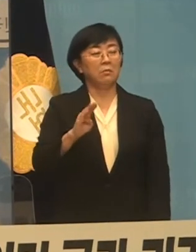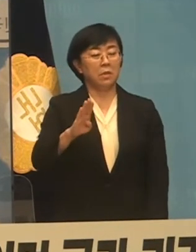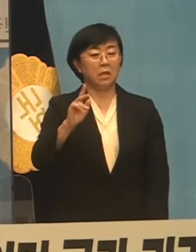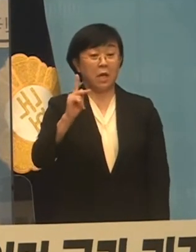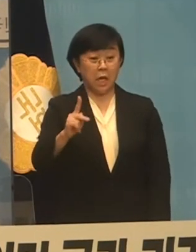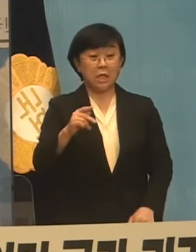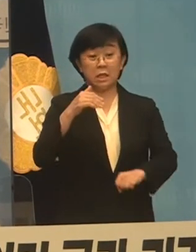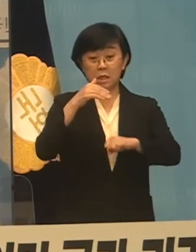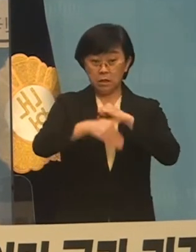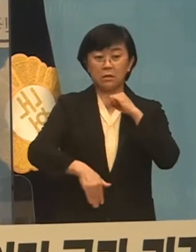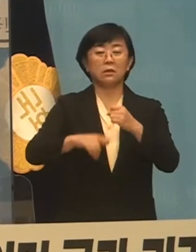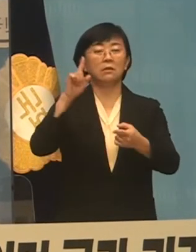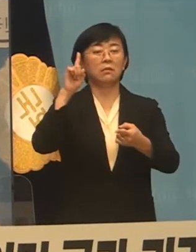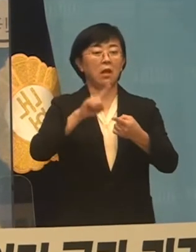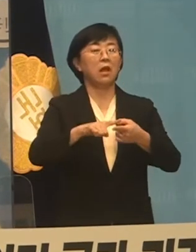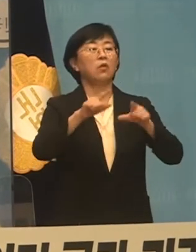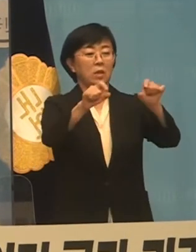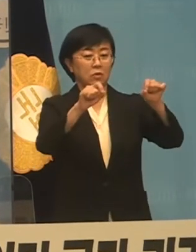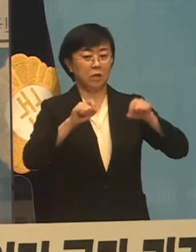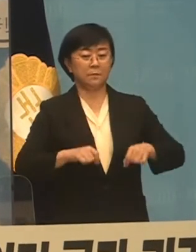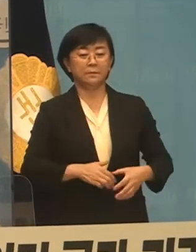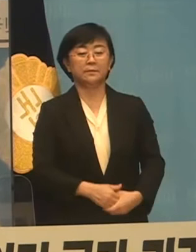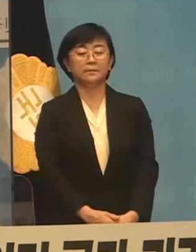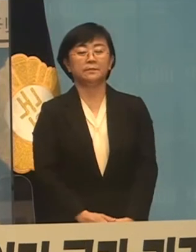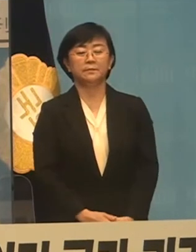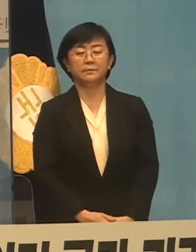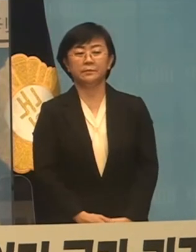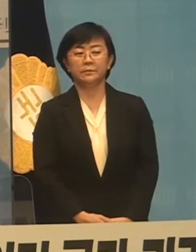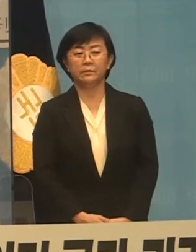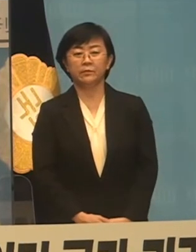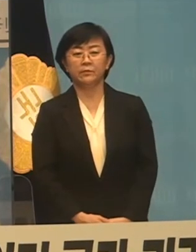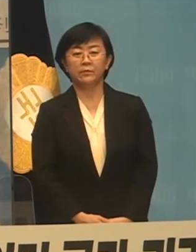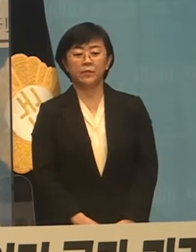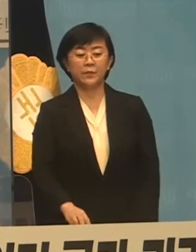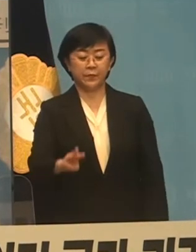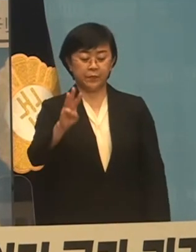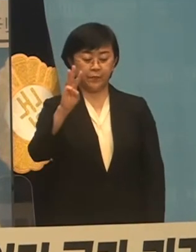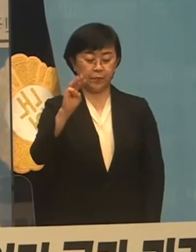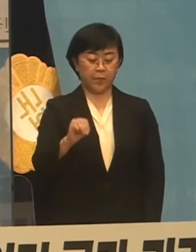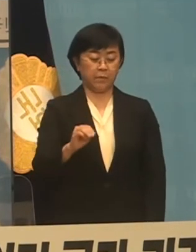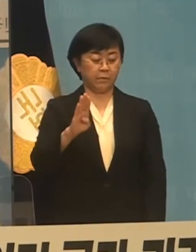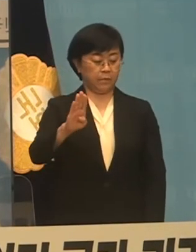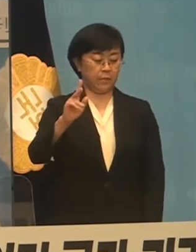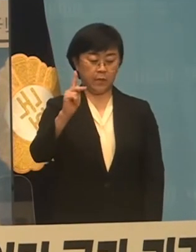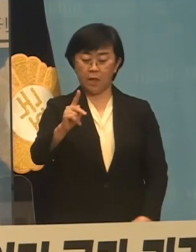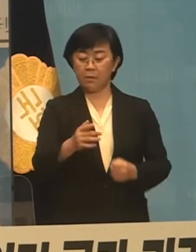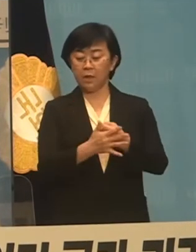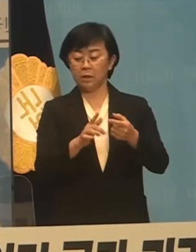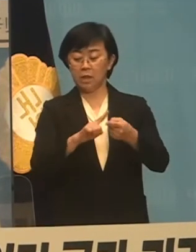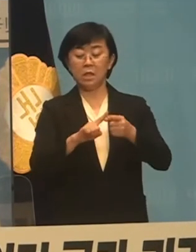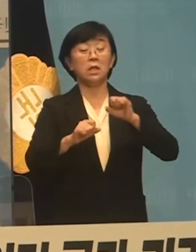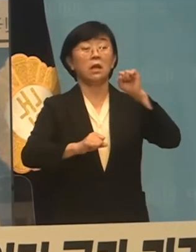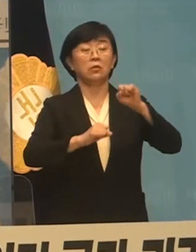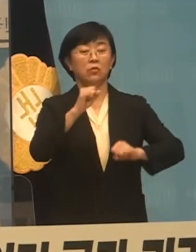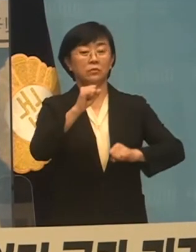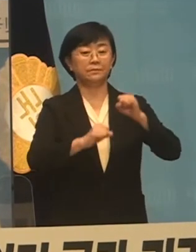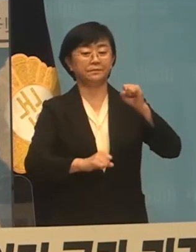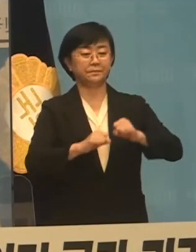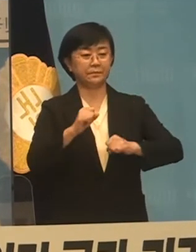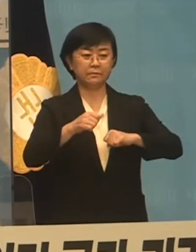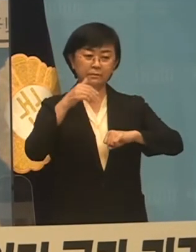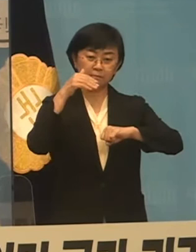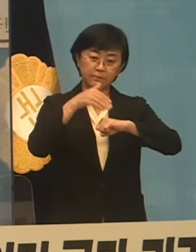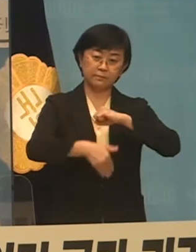파트너스의 방식을 그대로 따라하고 있습니다. MBK 파트너스의 너티 행각에는 일정한